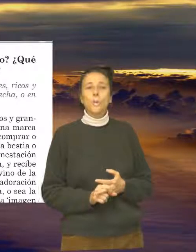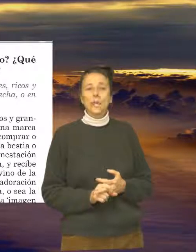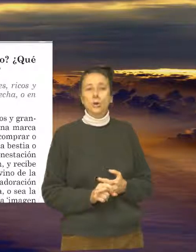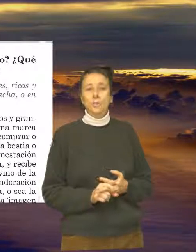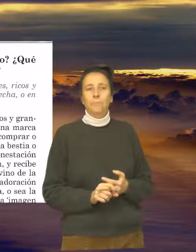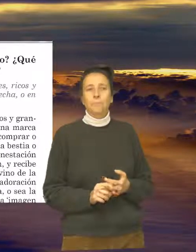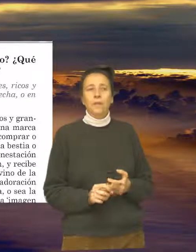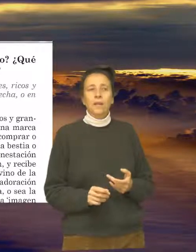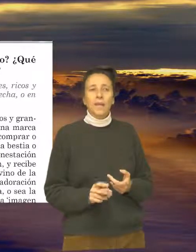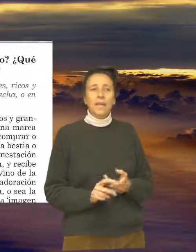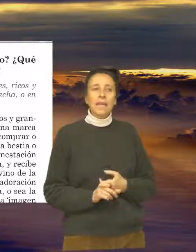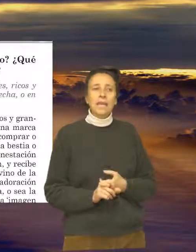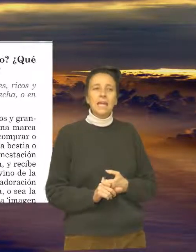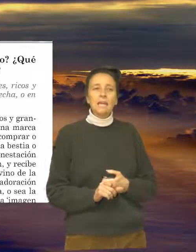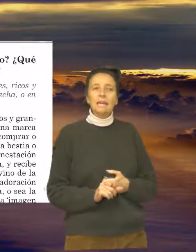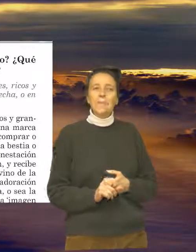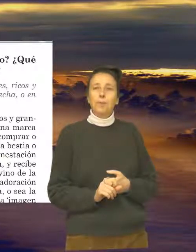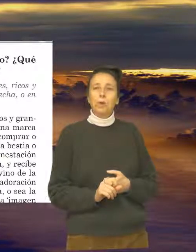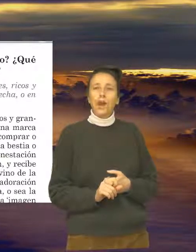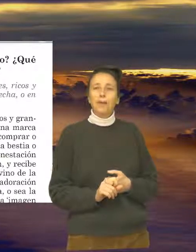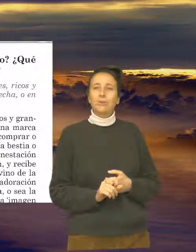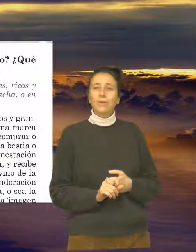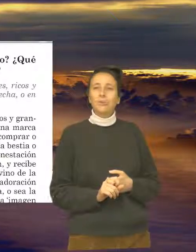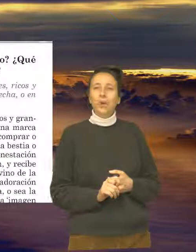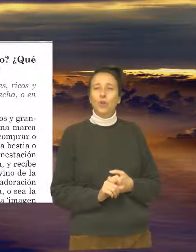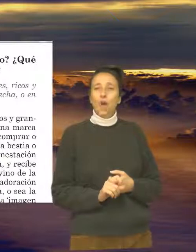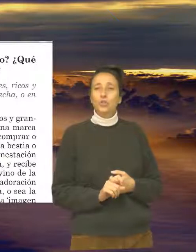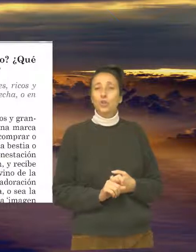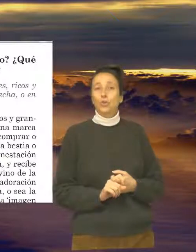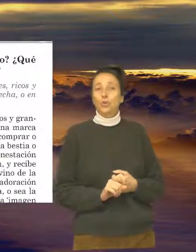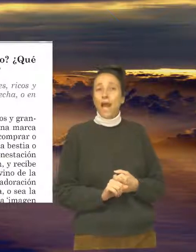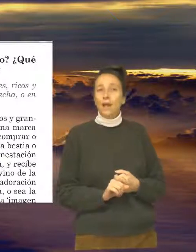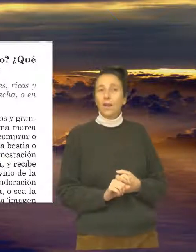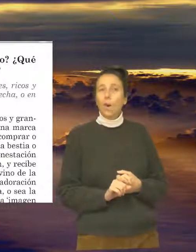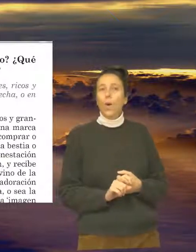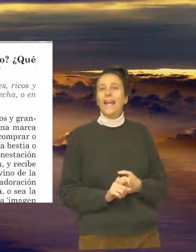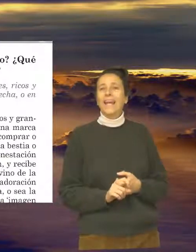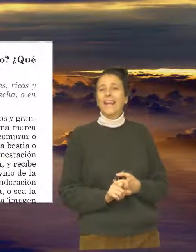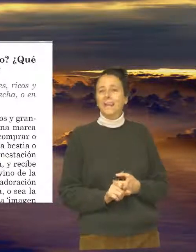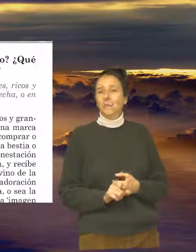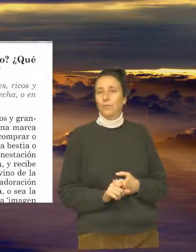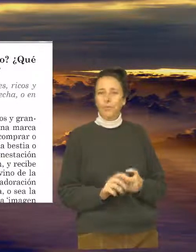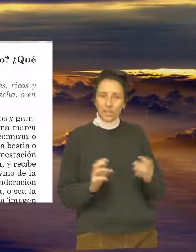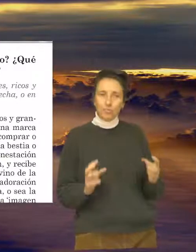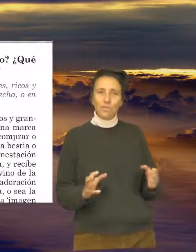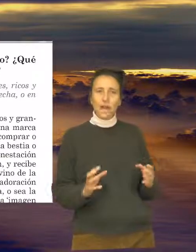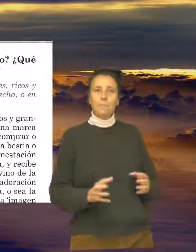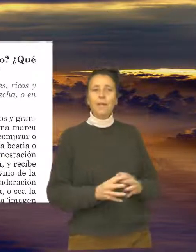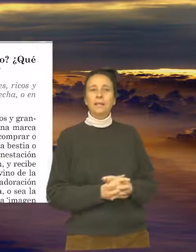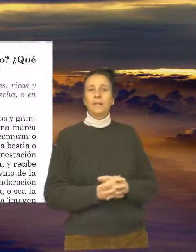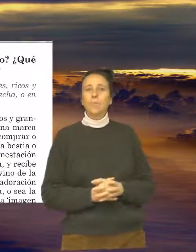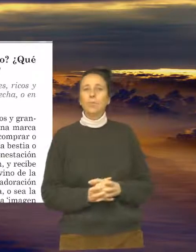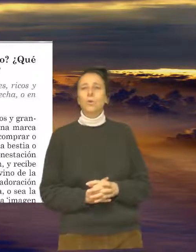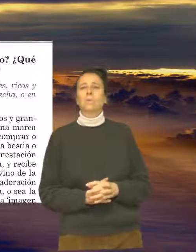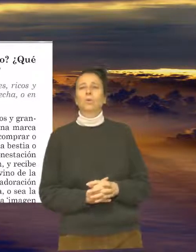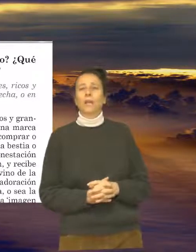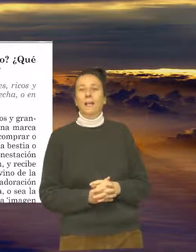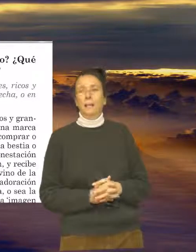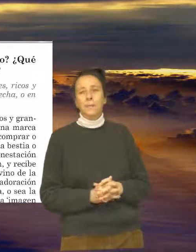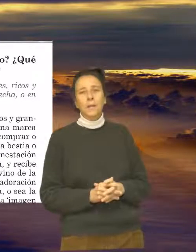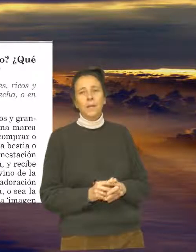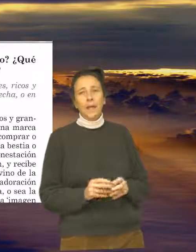nivel económico, y tampoco la condición social o el género. Y esto es realmente